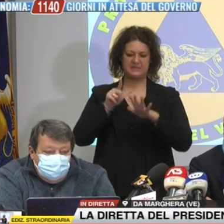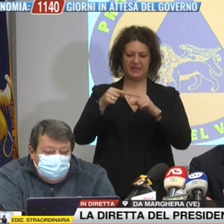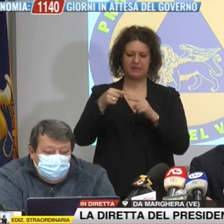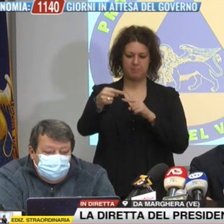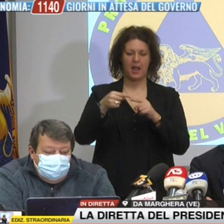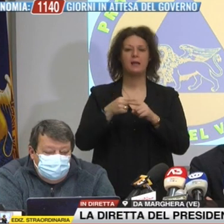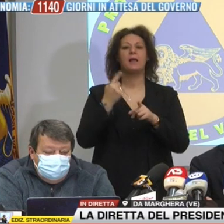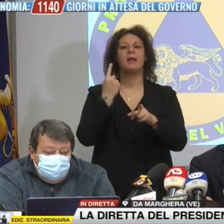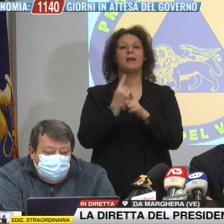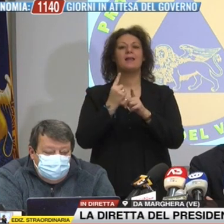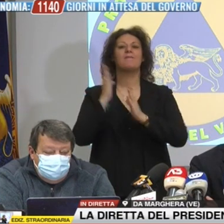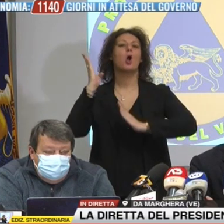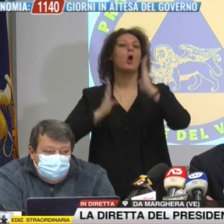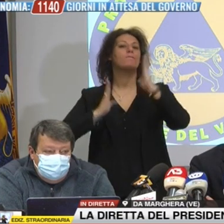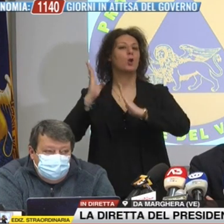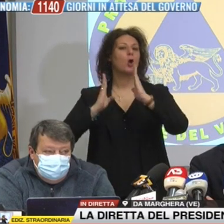sta roba.